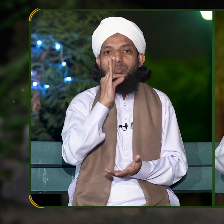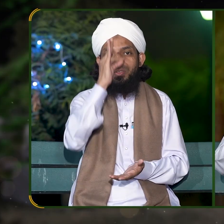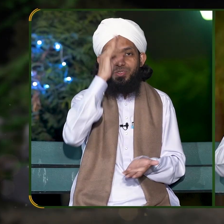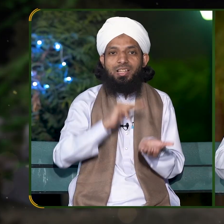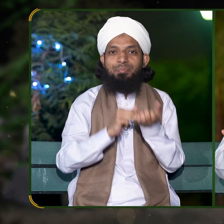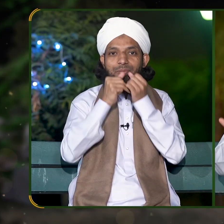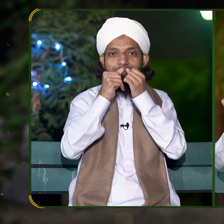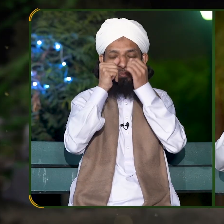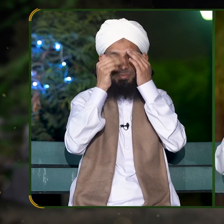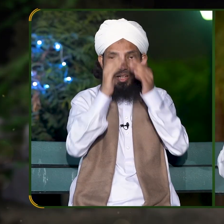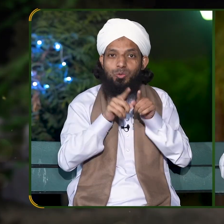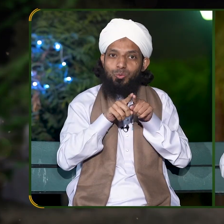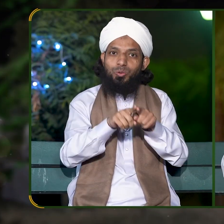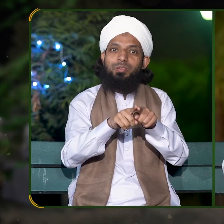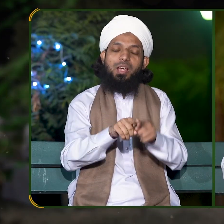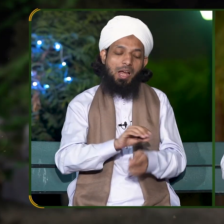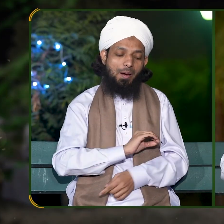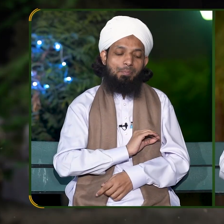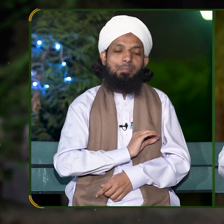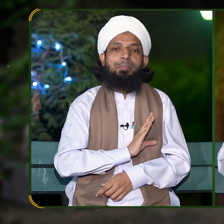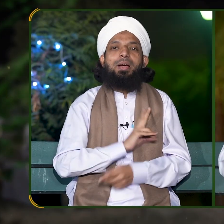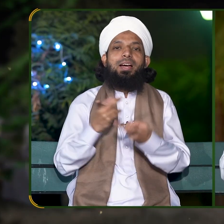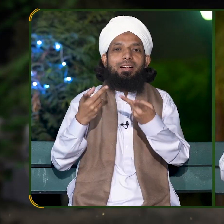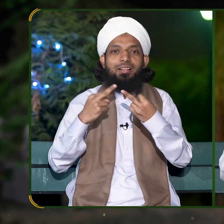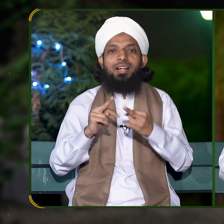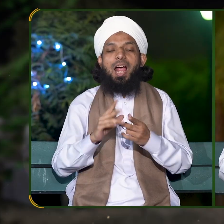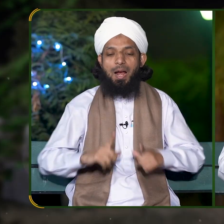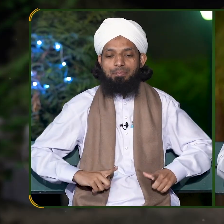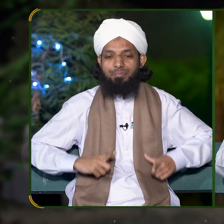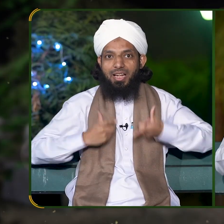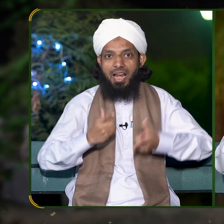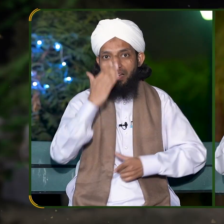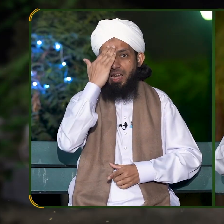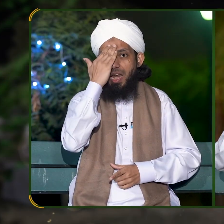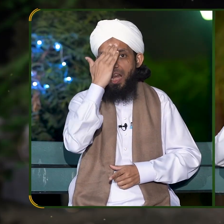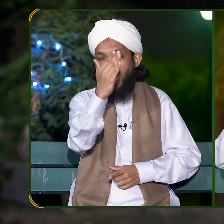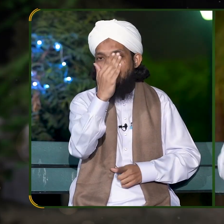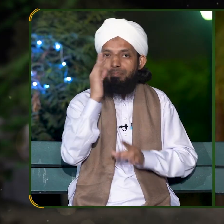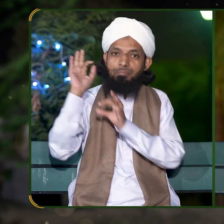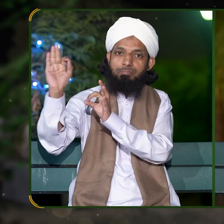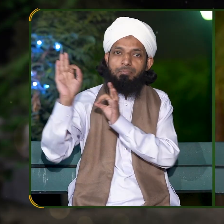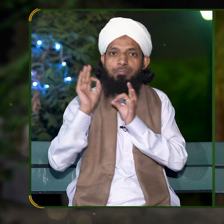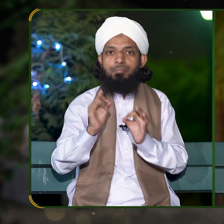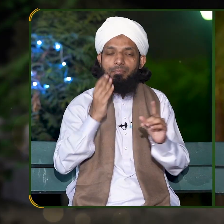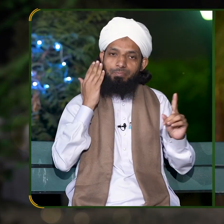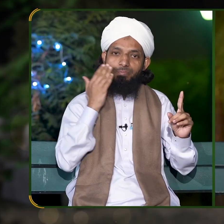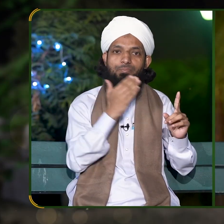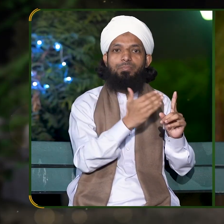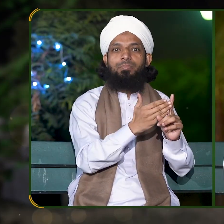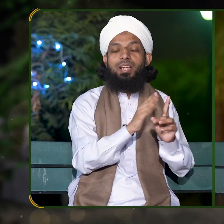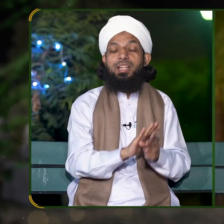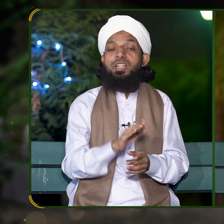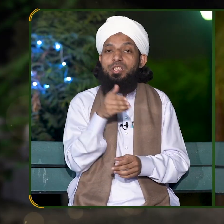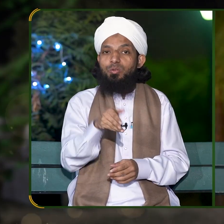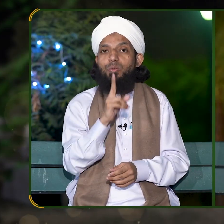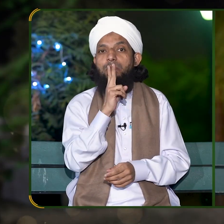علیہ السلام کی سنتوں کو اپنانا، اپنی زندگی کو اسلام کے سانچے میں ڈھال لینا۔ یہ وہ